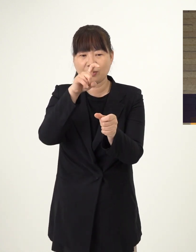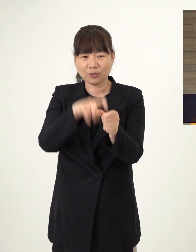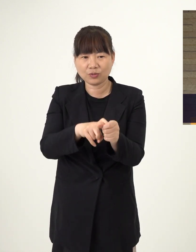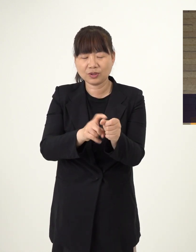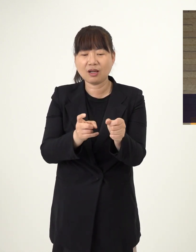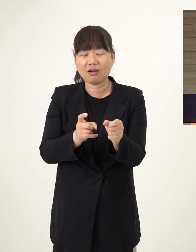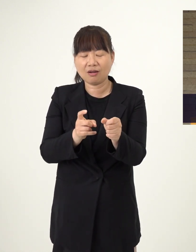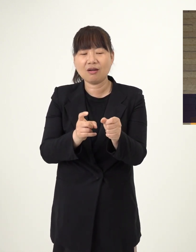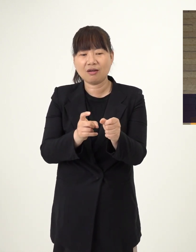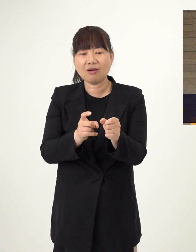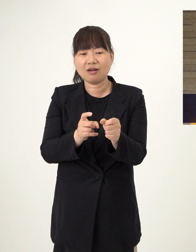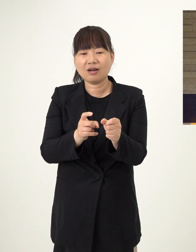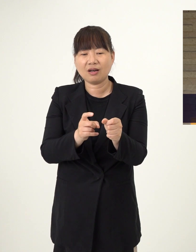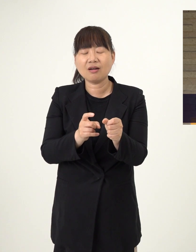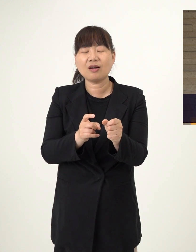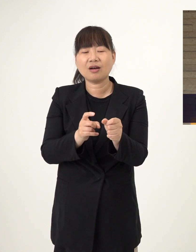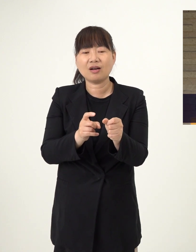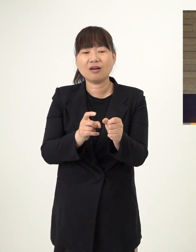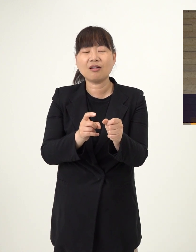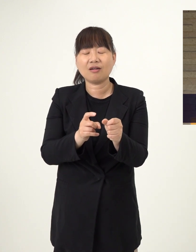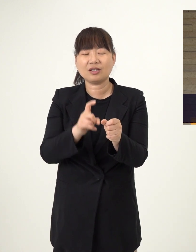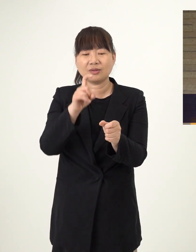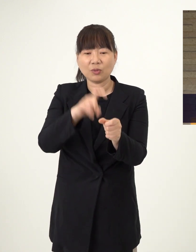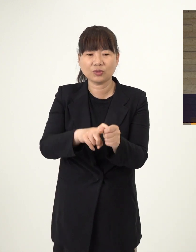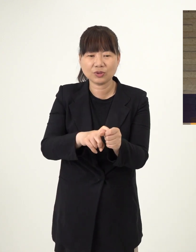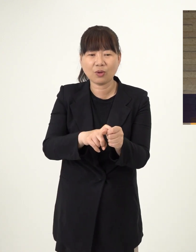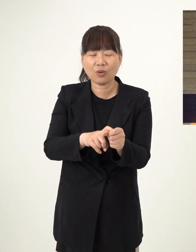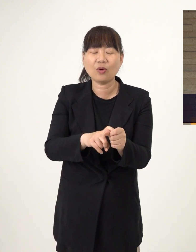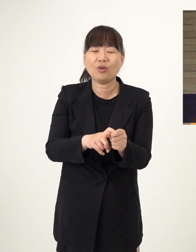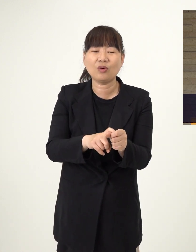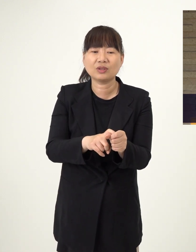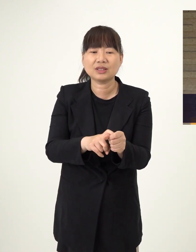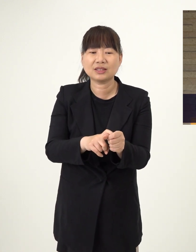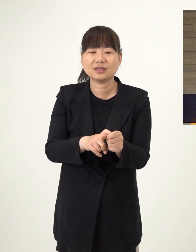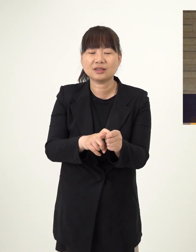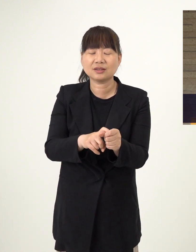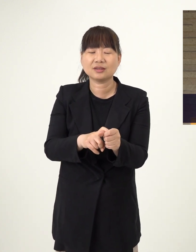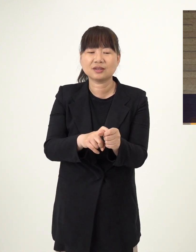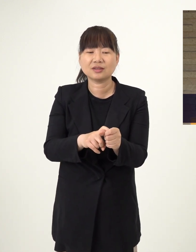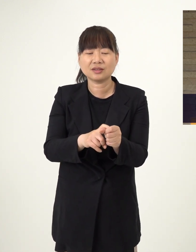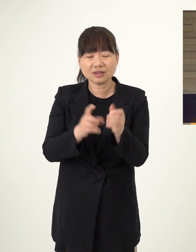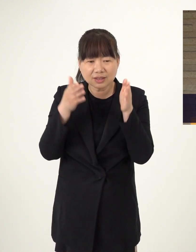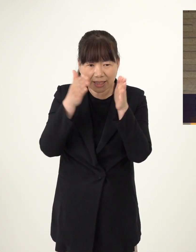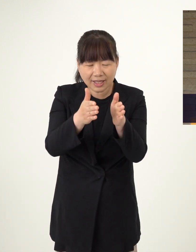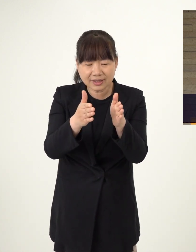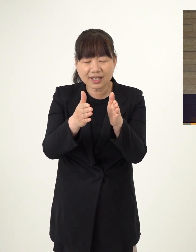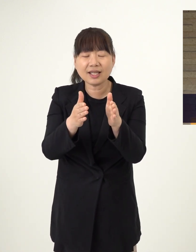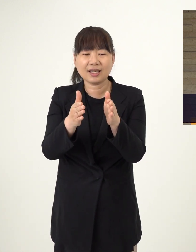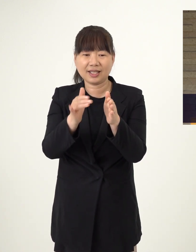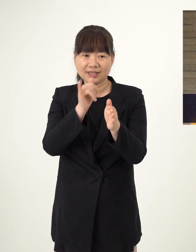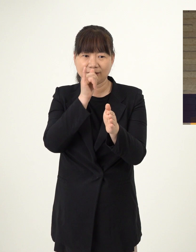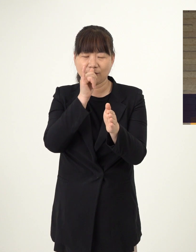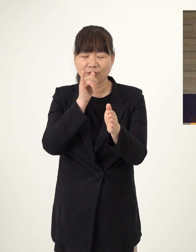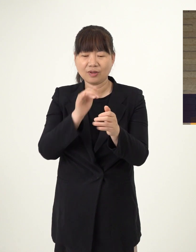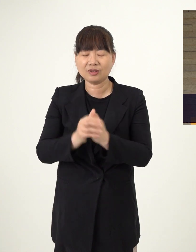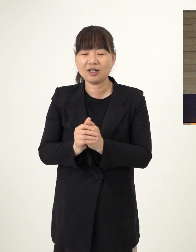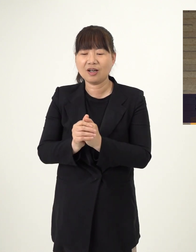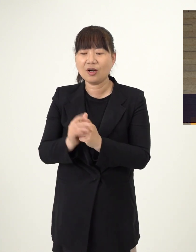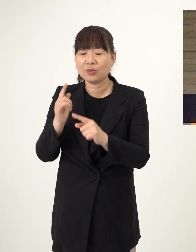돼야 된다고 말씀을 드렸죠. 우리 교회 자체가, 존재 자체가 선교를 위해 존재하는 거예요. 선교하는 교회가